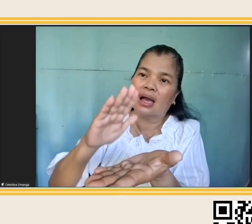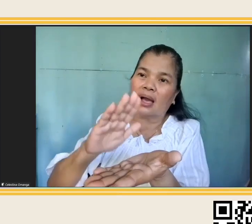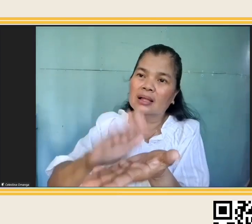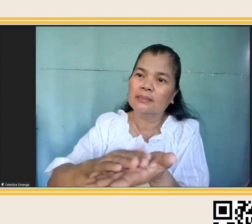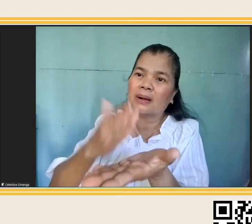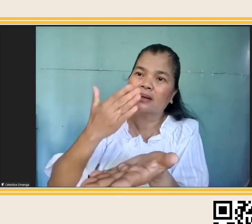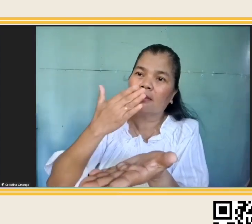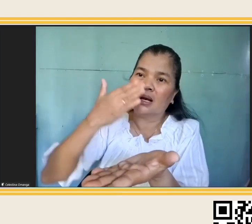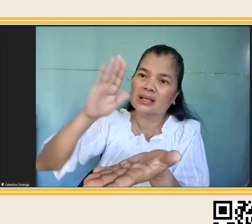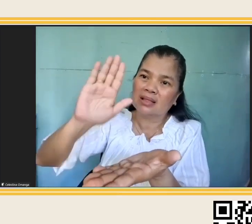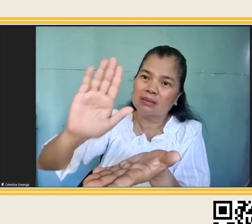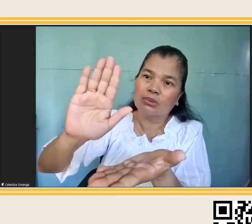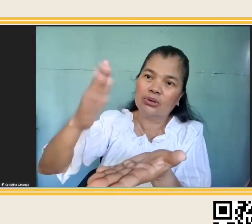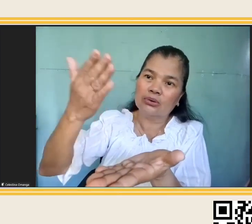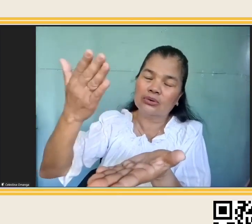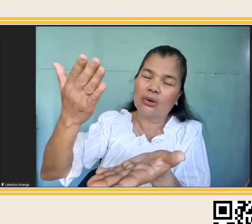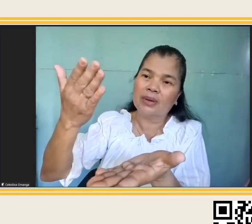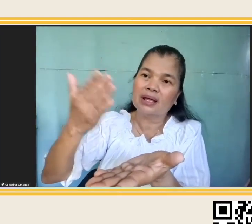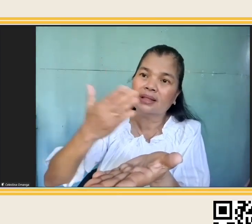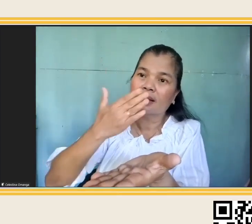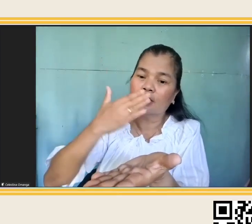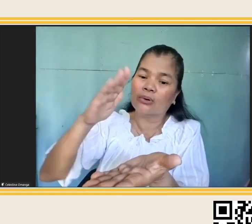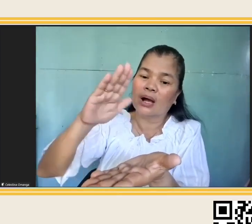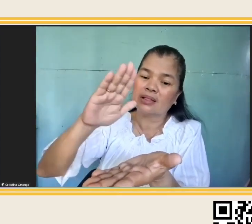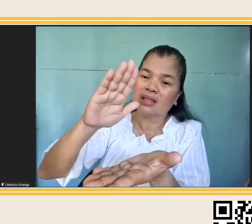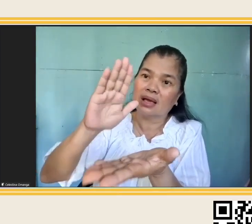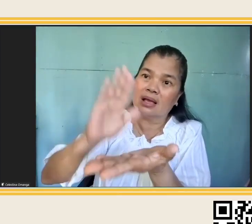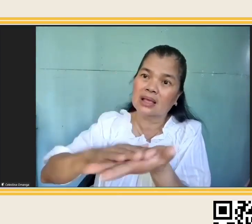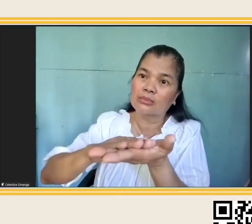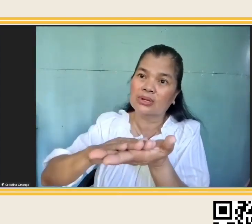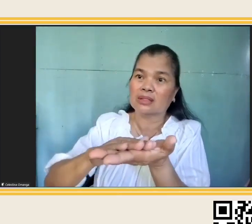opposite niyan, pag nabaliktad mo yung dominant hand